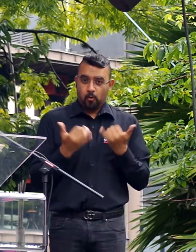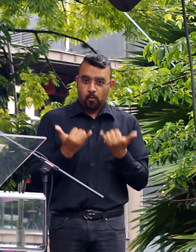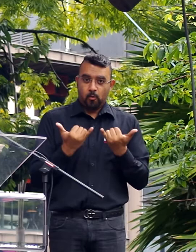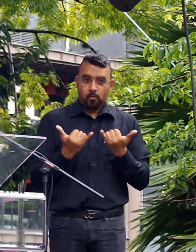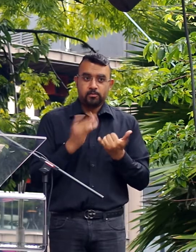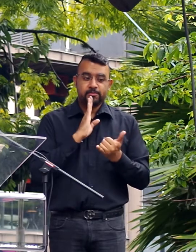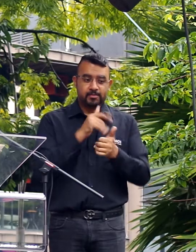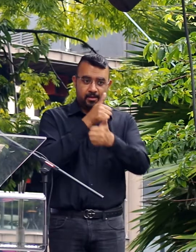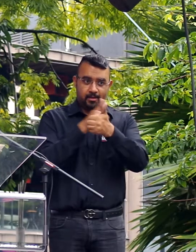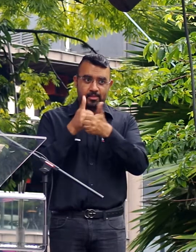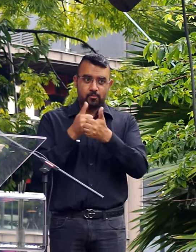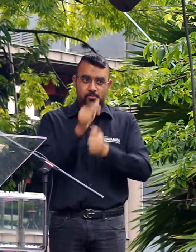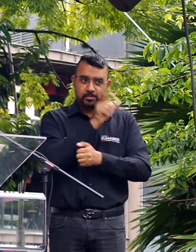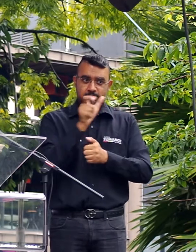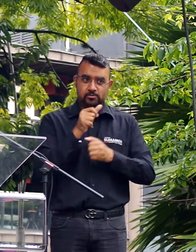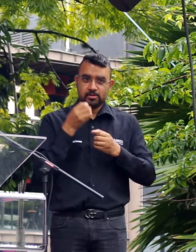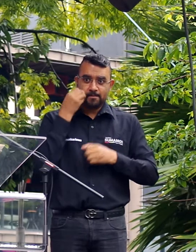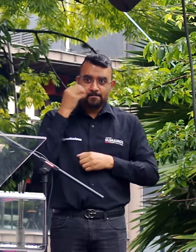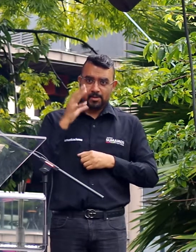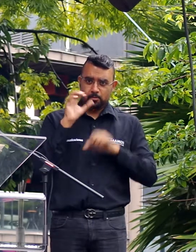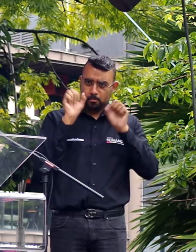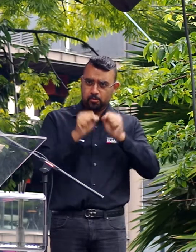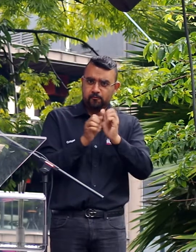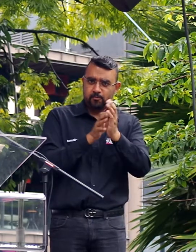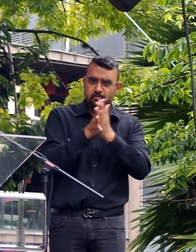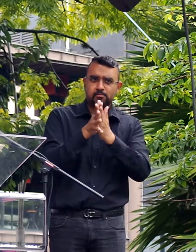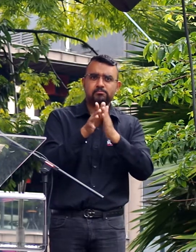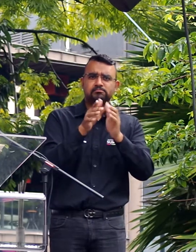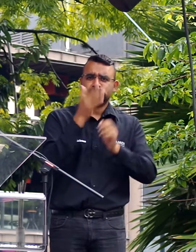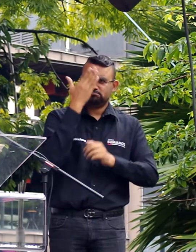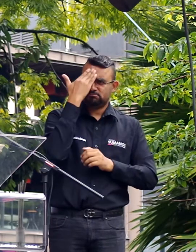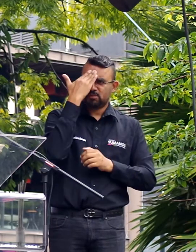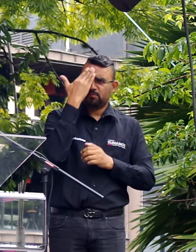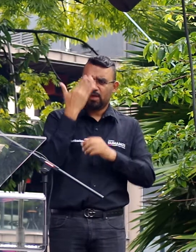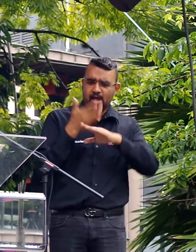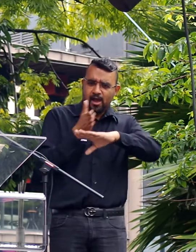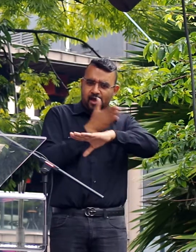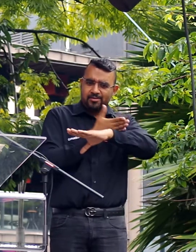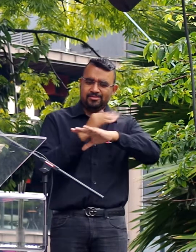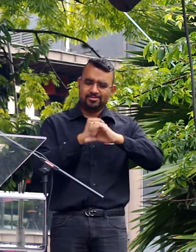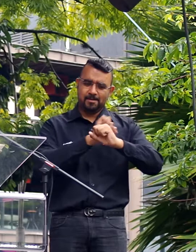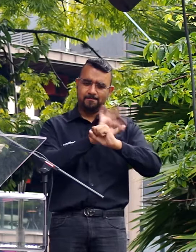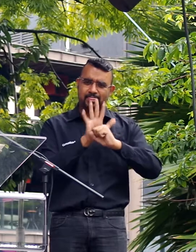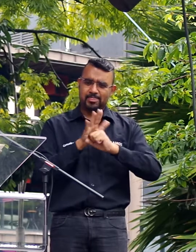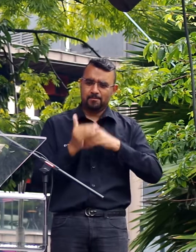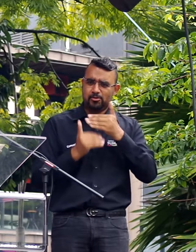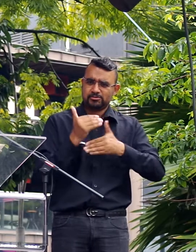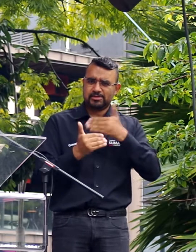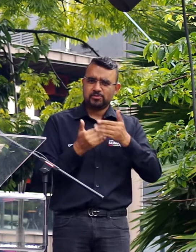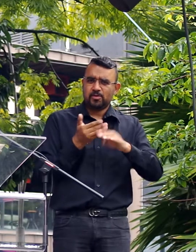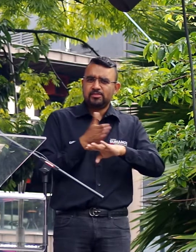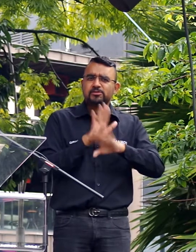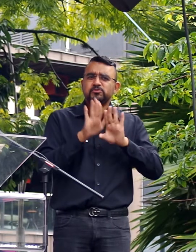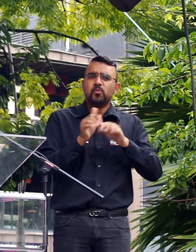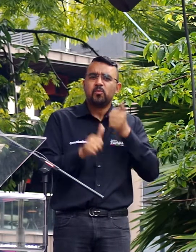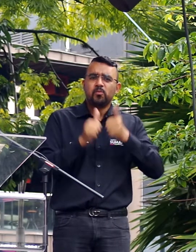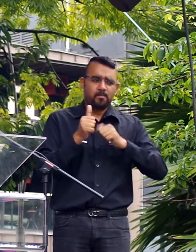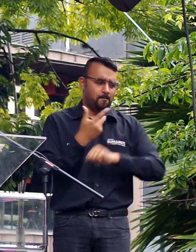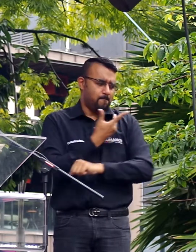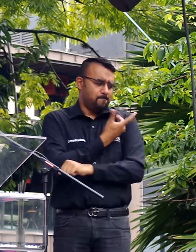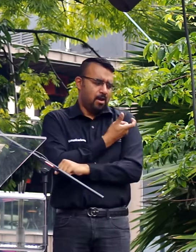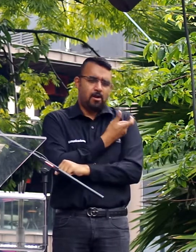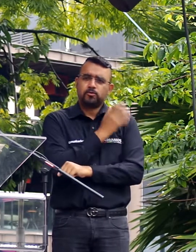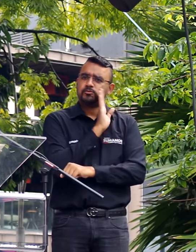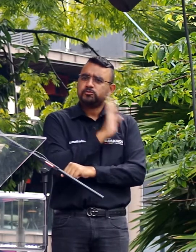con tranquilidad, somos y fuimos un referente en todo el proceso de vacunación. No dimos